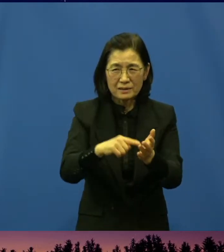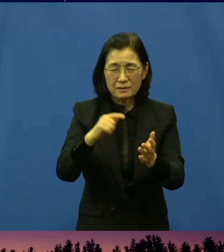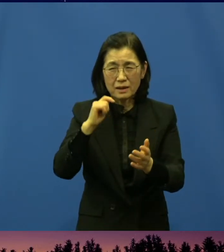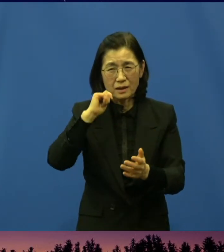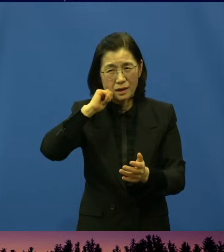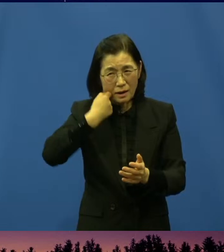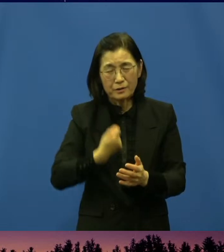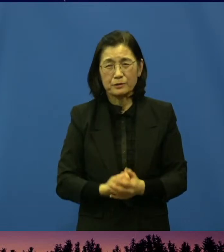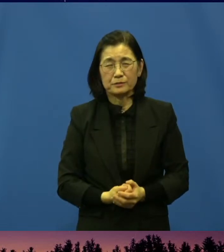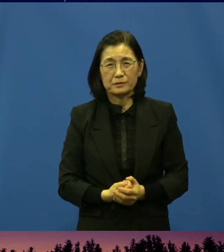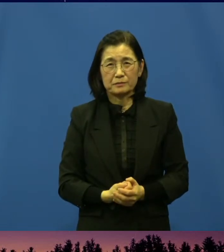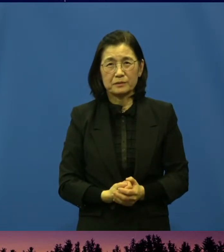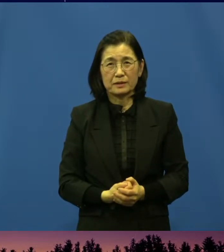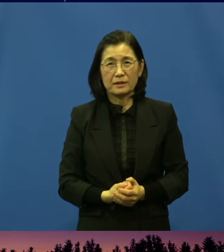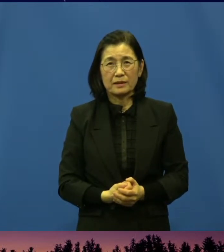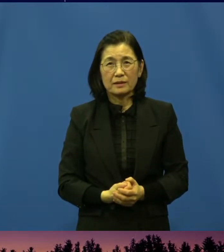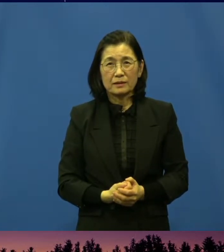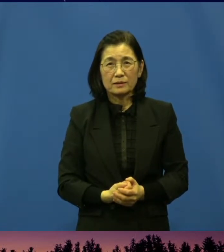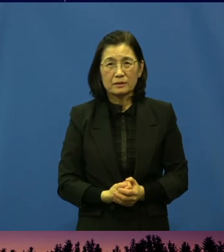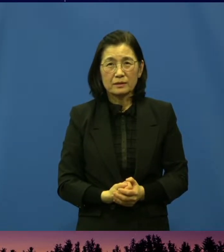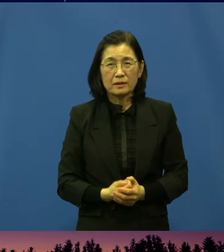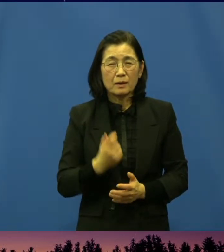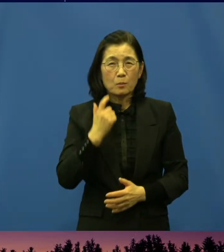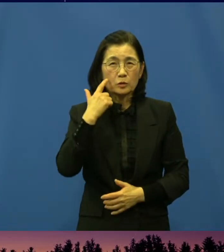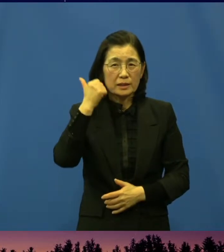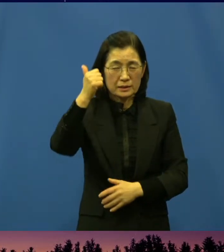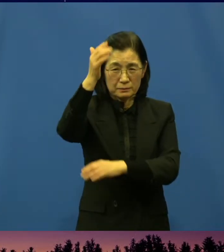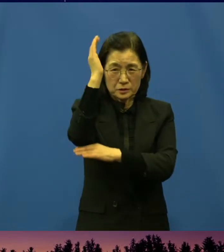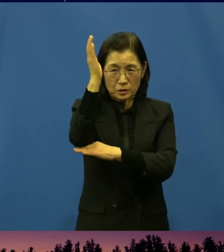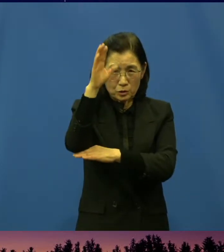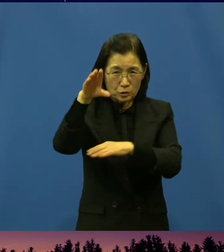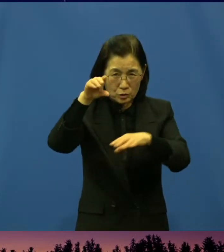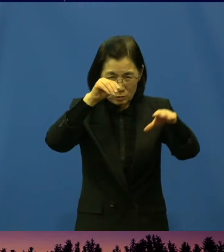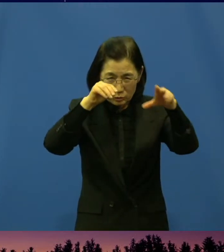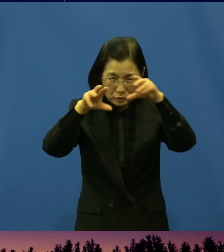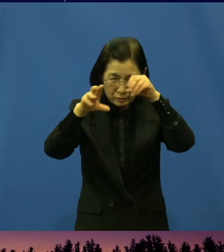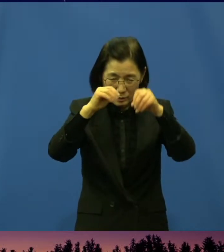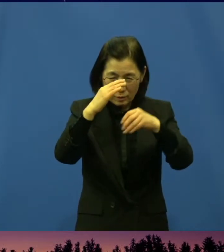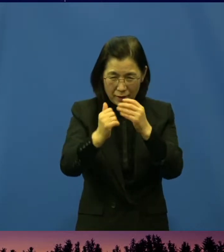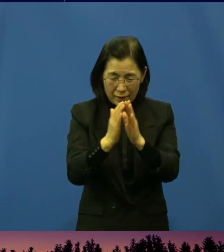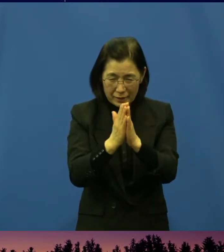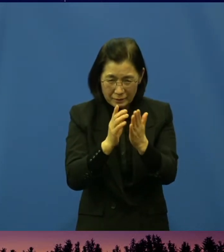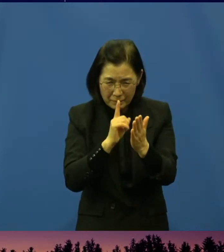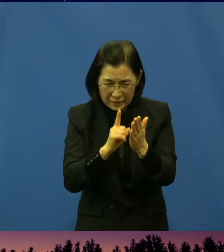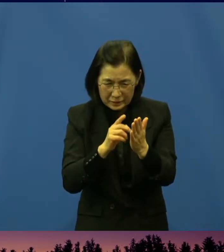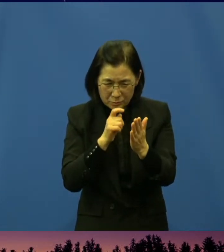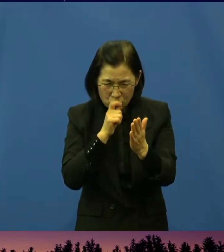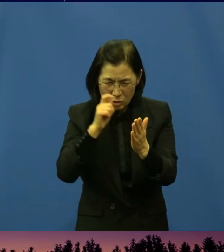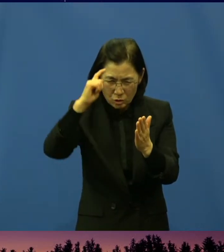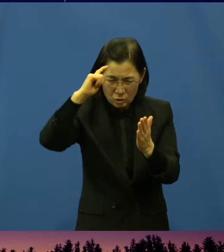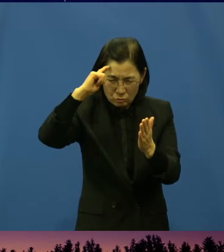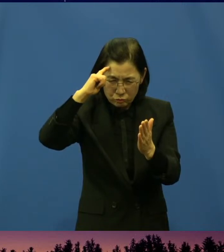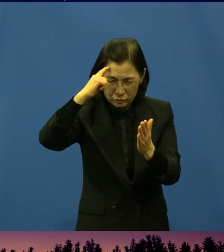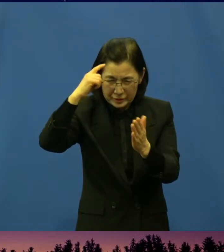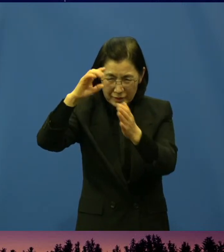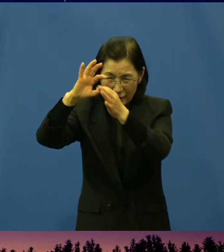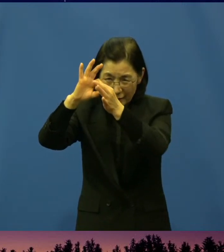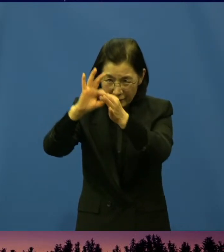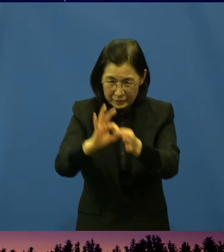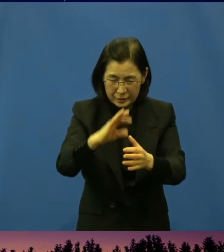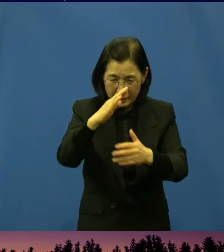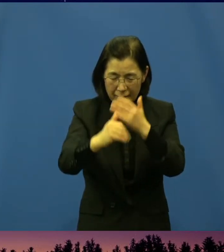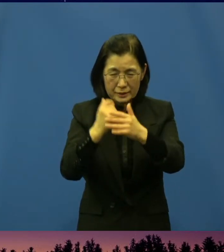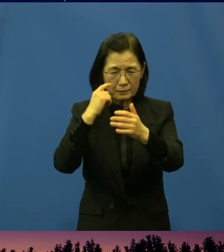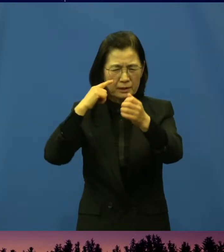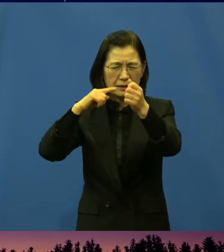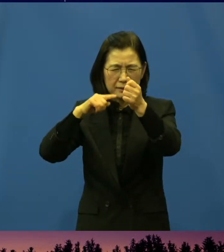그리고 설교를 들으면서도, 말씀을 묵상하면서도 하나님의 뜻을 계속 찾는 거죠. 그러면 말씀에 귀를 기울이는